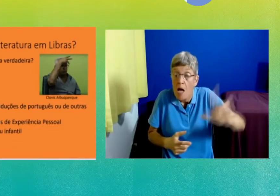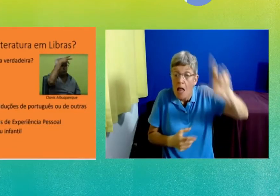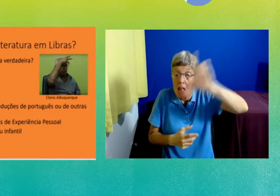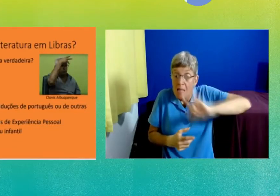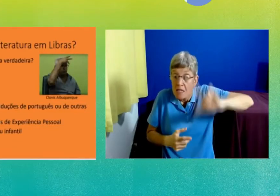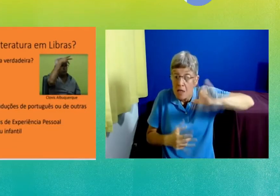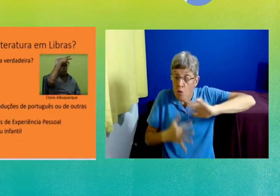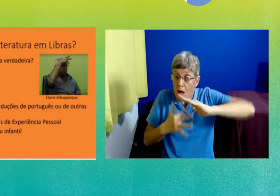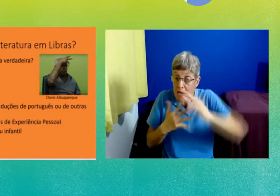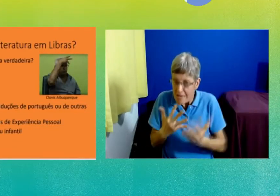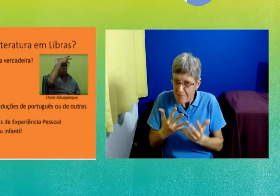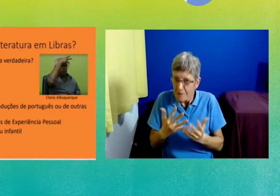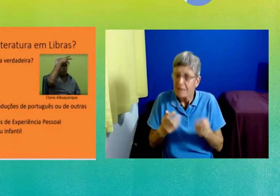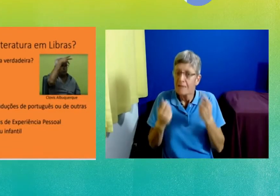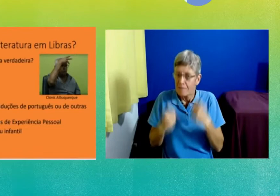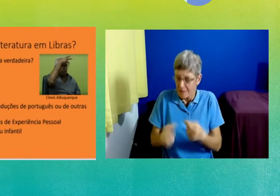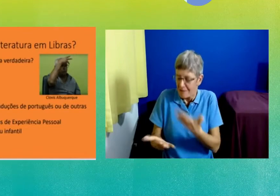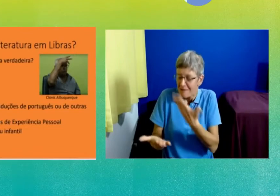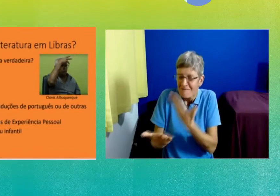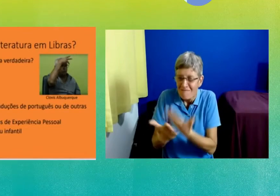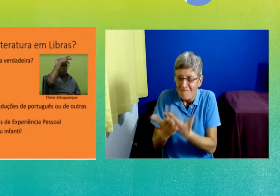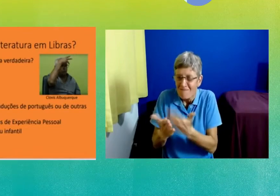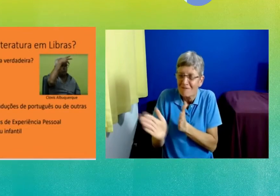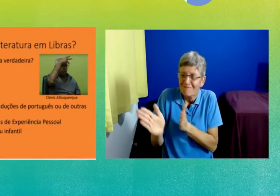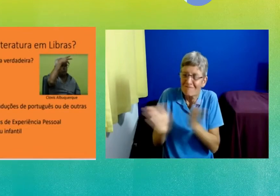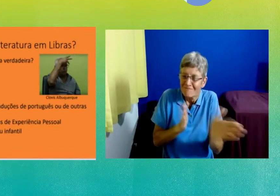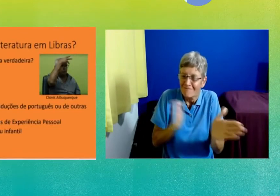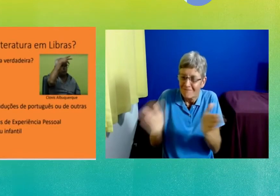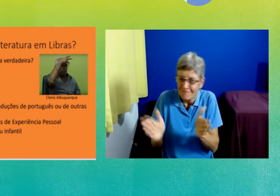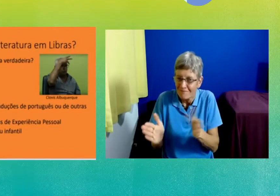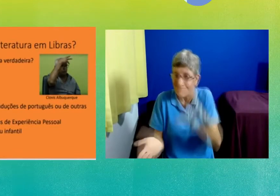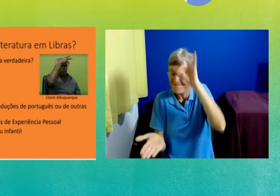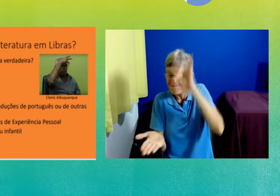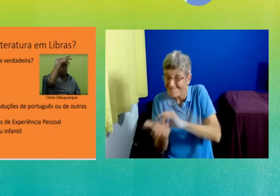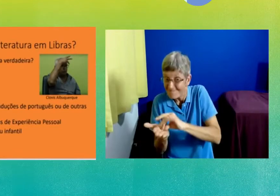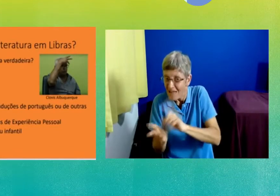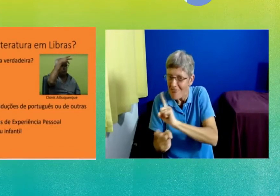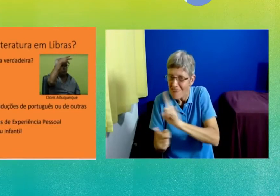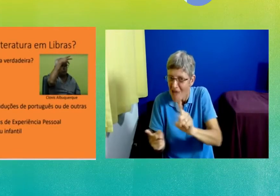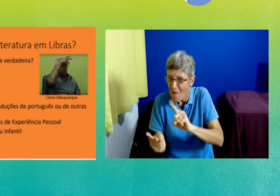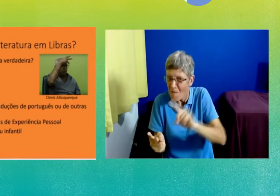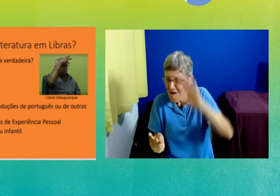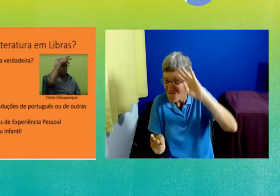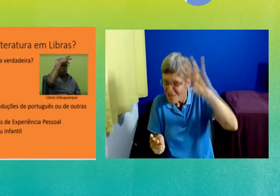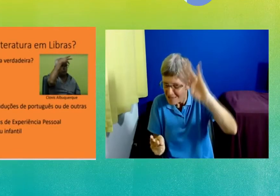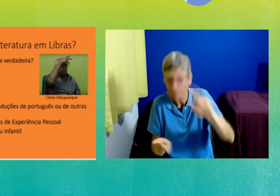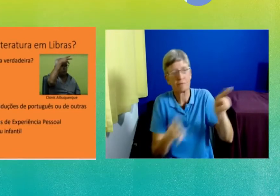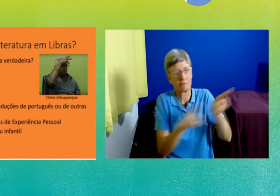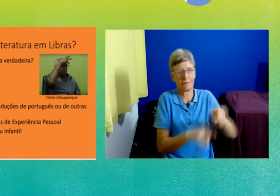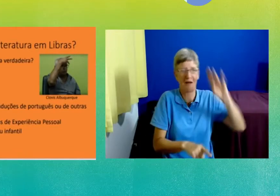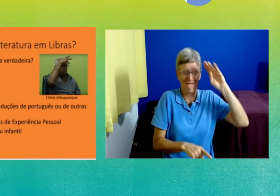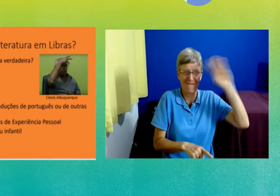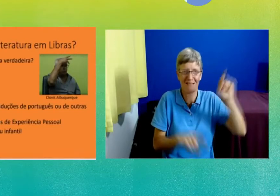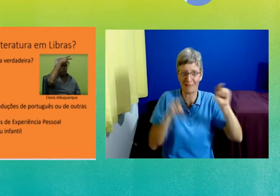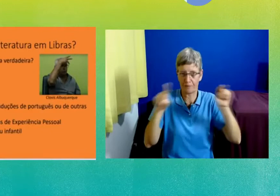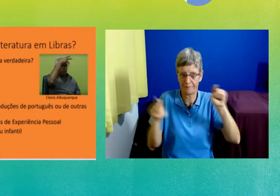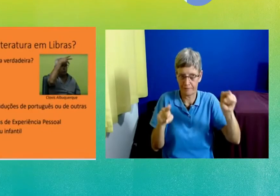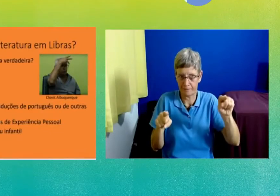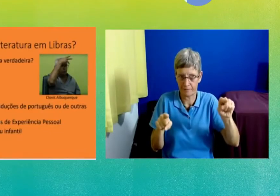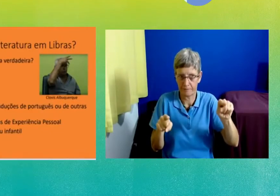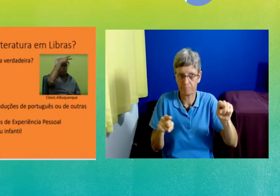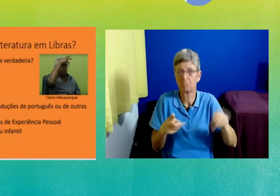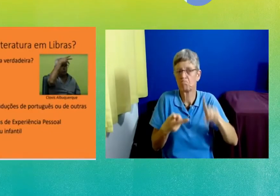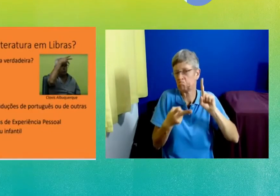tanto faz você pensar as opções de literatura surda. Ela podem tem estilos